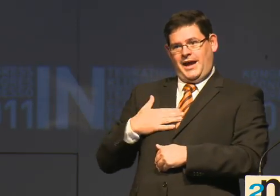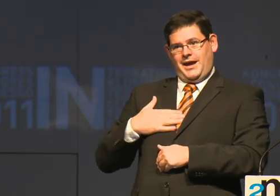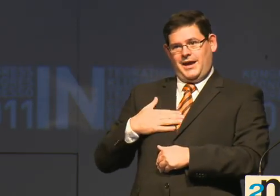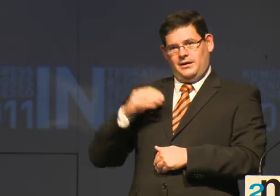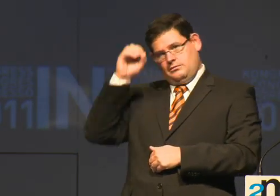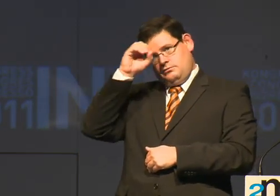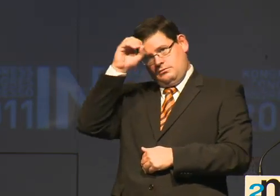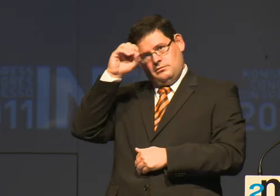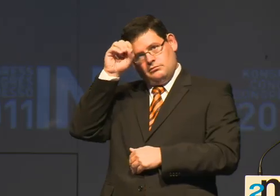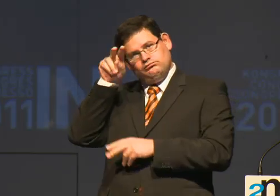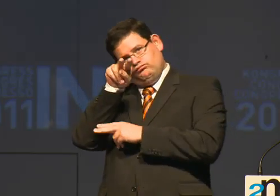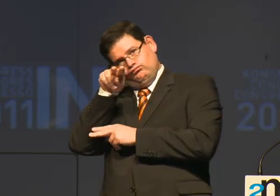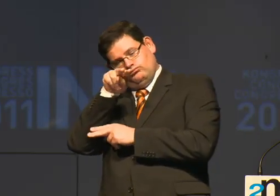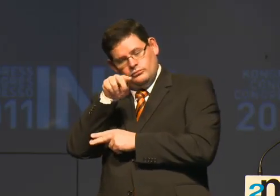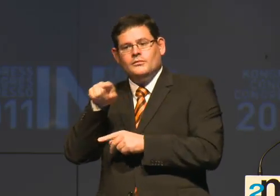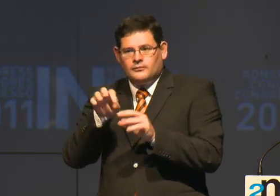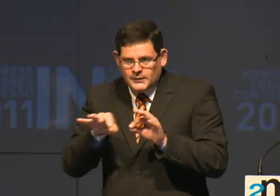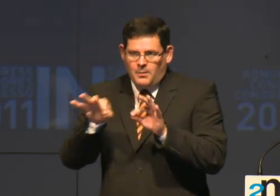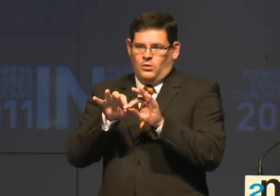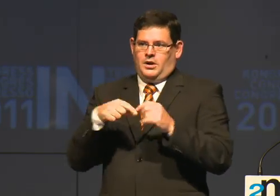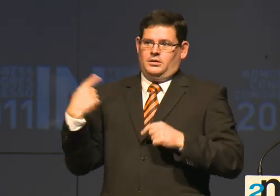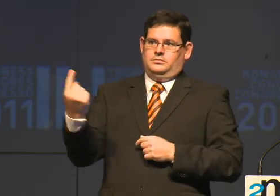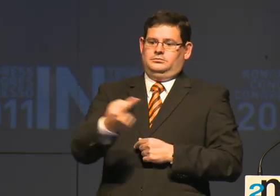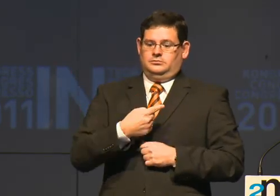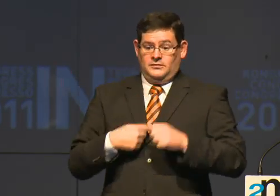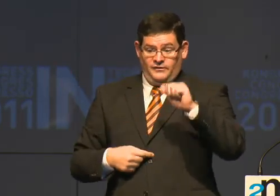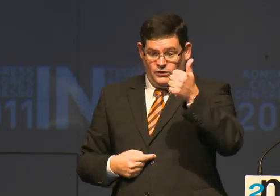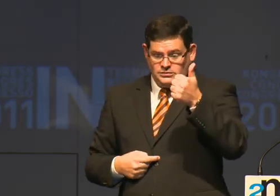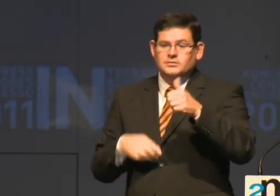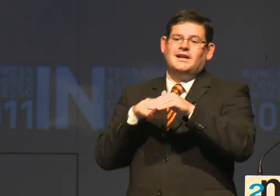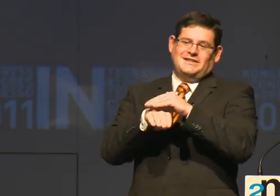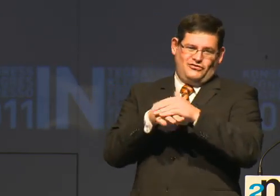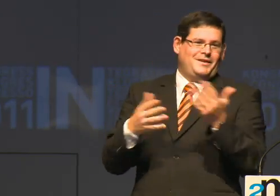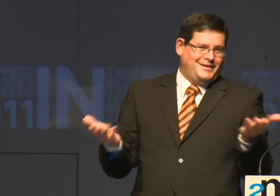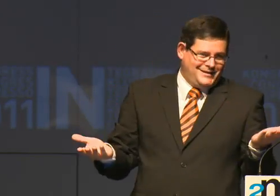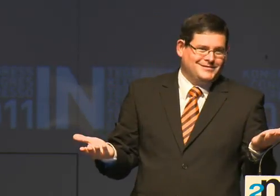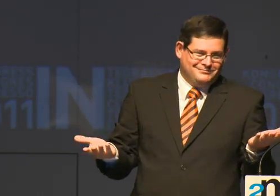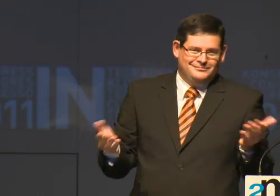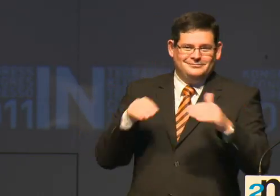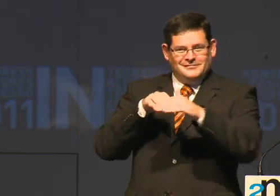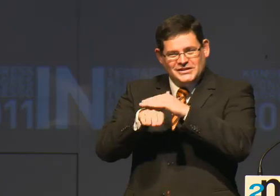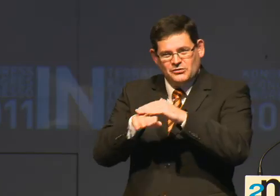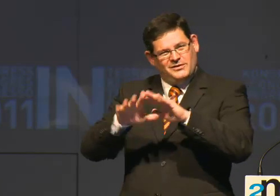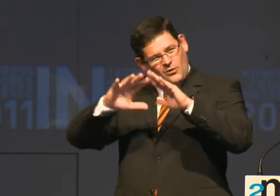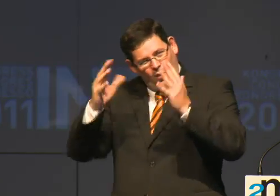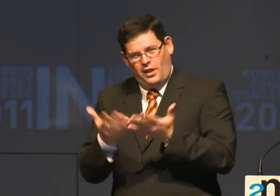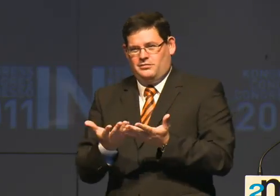résolu. Je vais vous montrer quelques mesures, mon opinion également. La première des choses, c'est qu'il faut